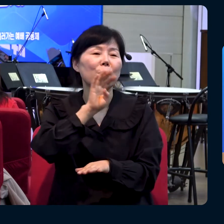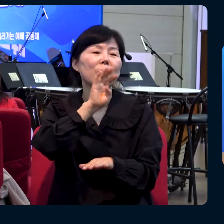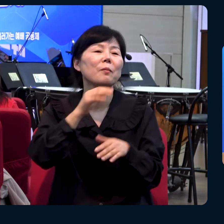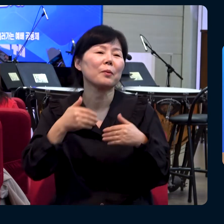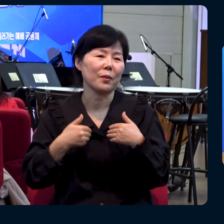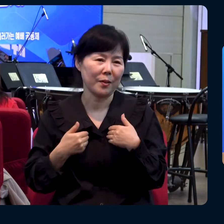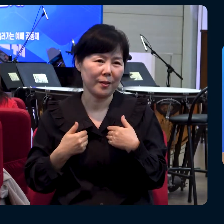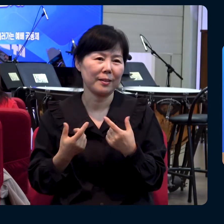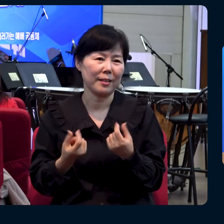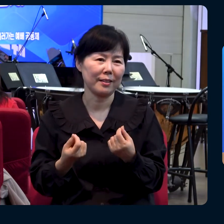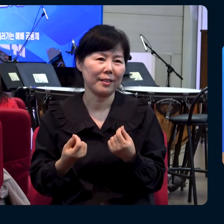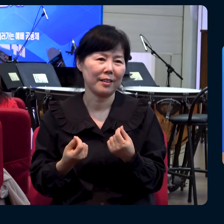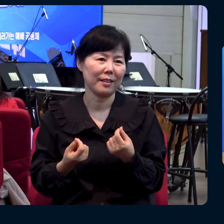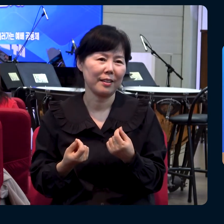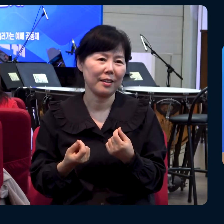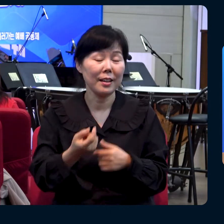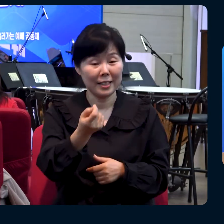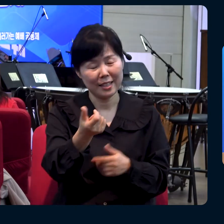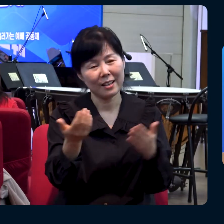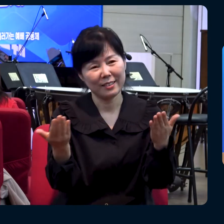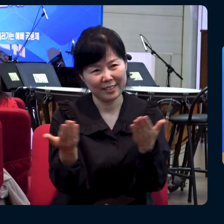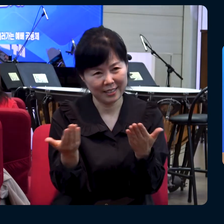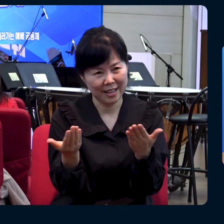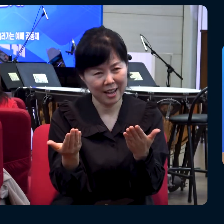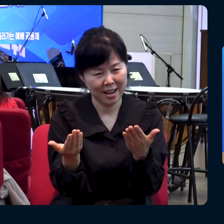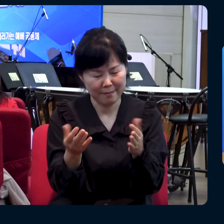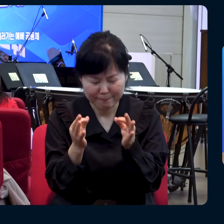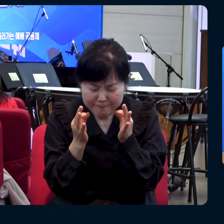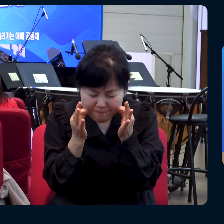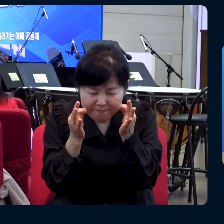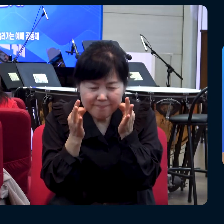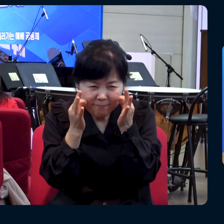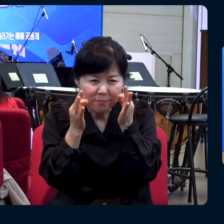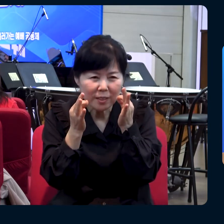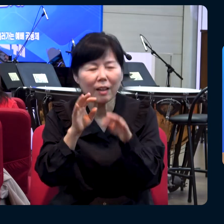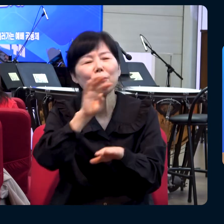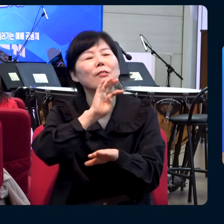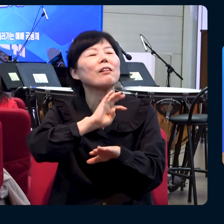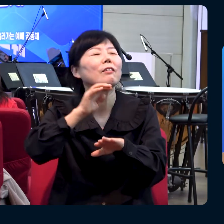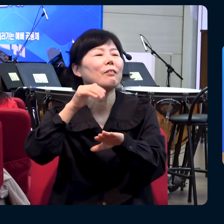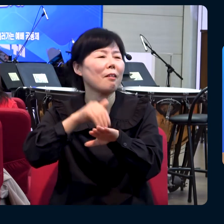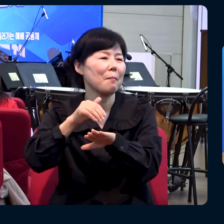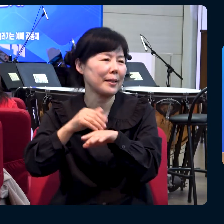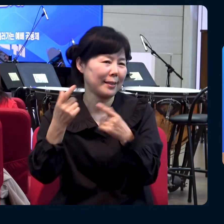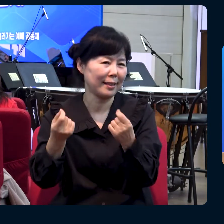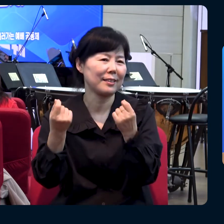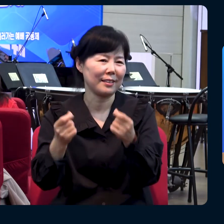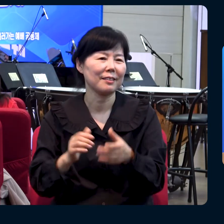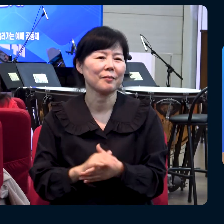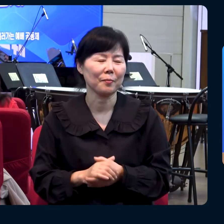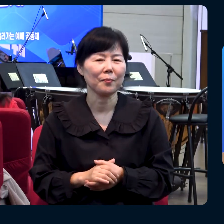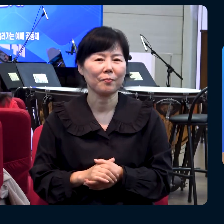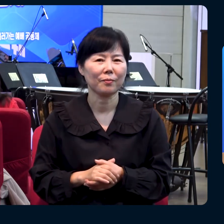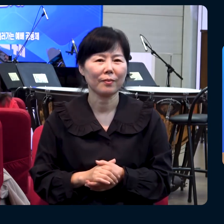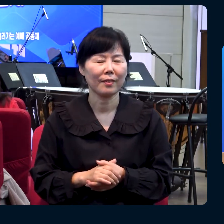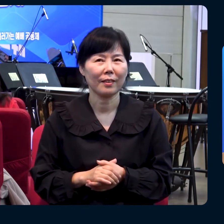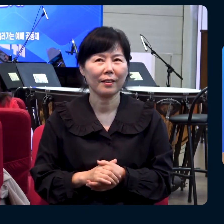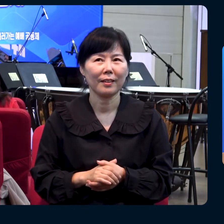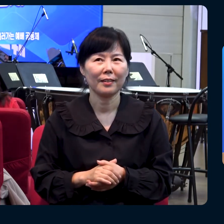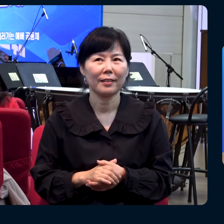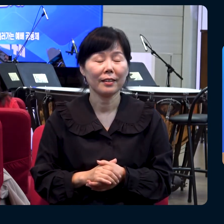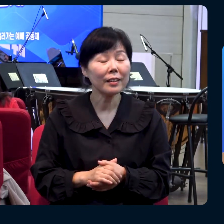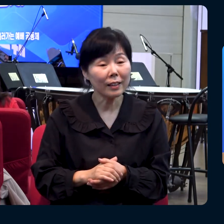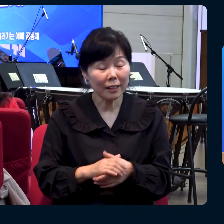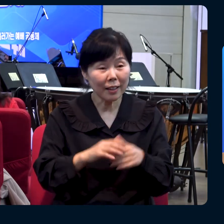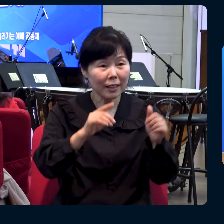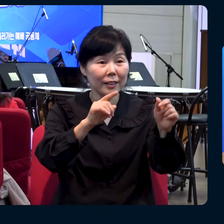뭐라고요? 작은 일에 최선을 다하는 것이다. 이 간증을 한 겁니다. 그 다음 절을 보겠습니다. 이 간증을